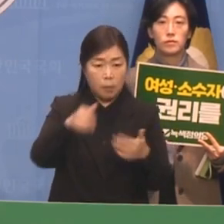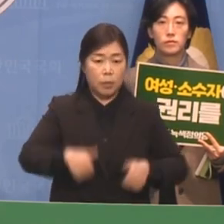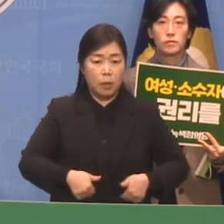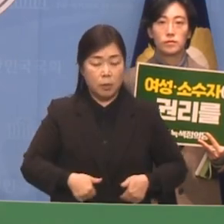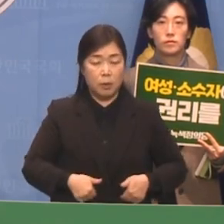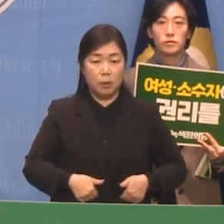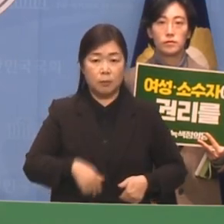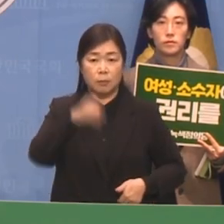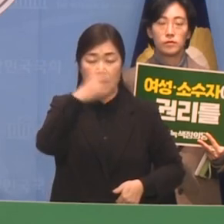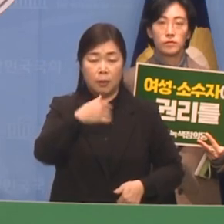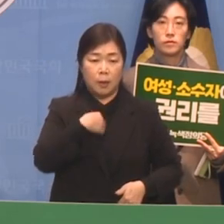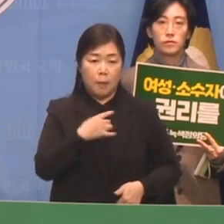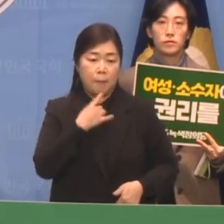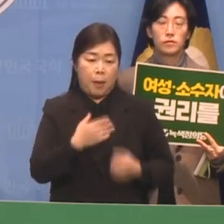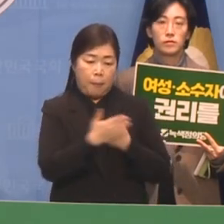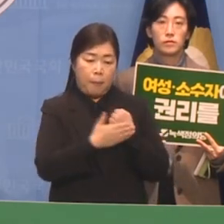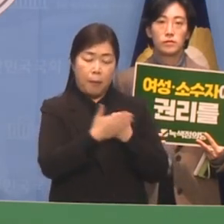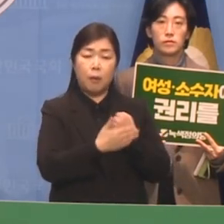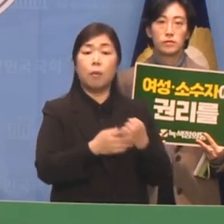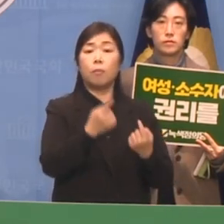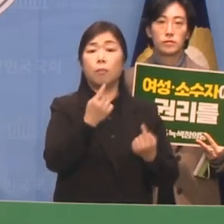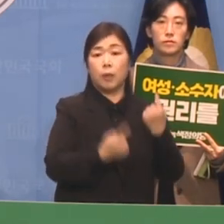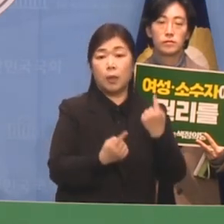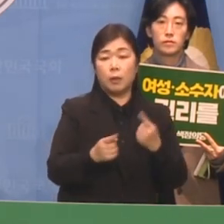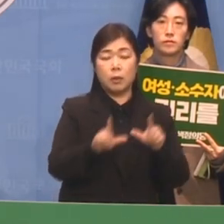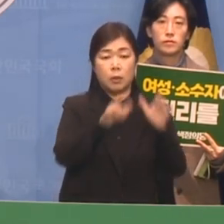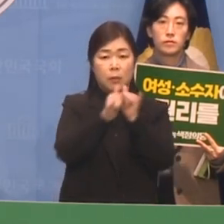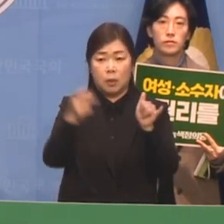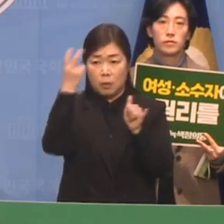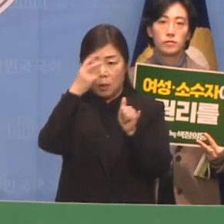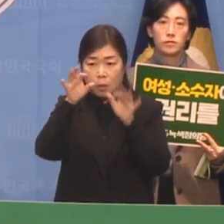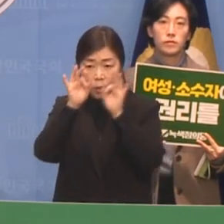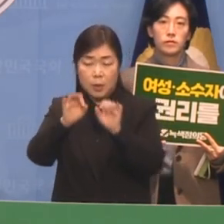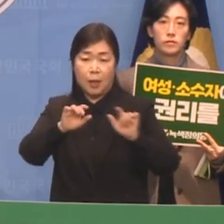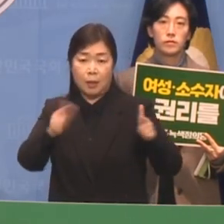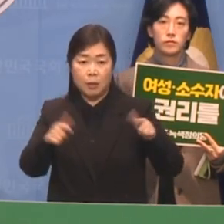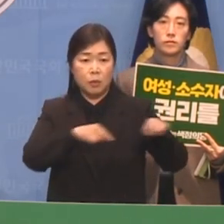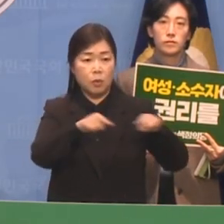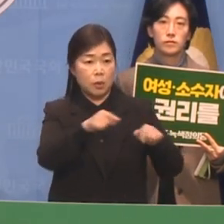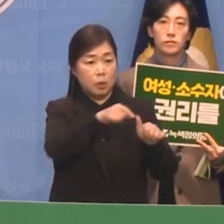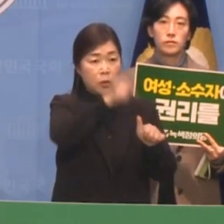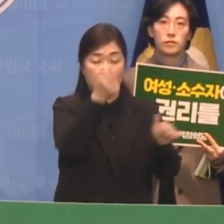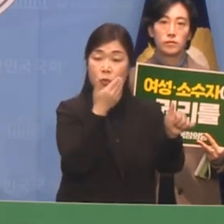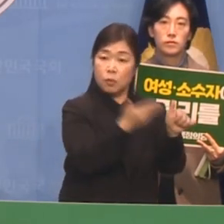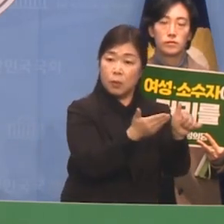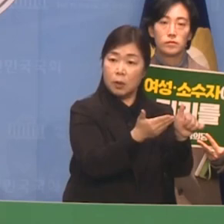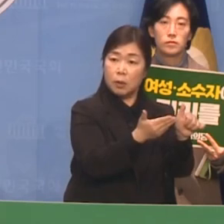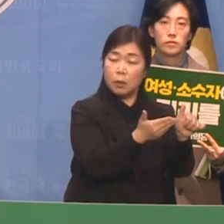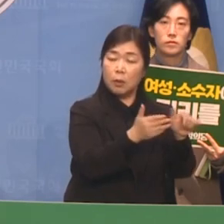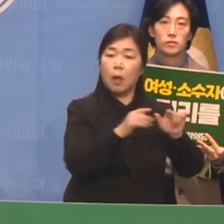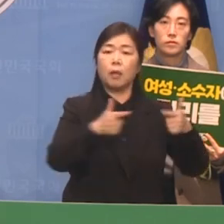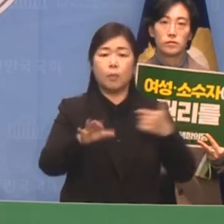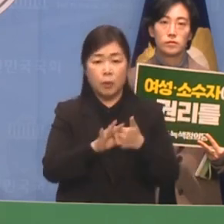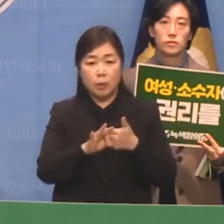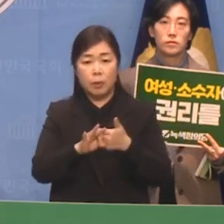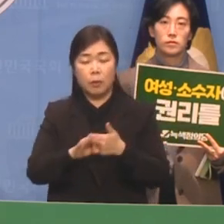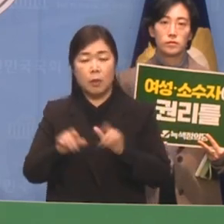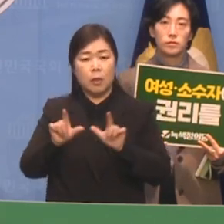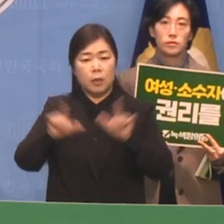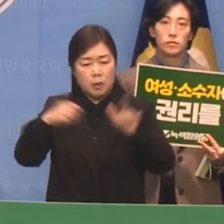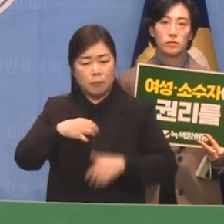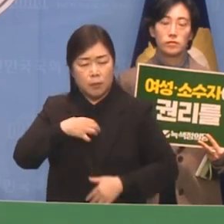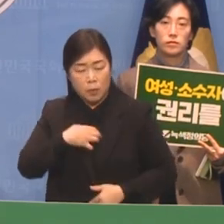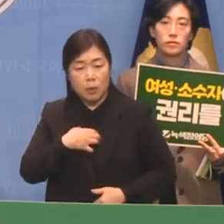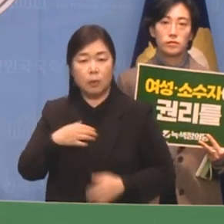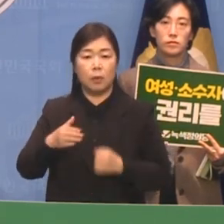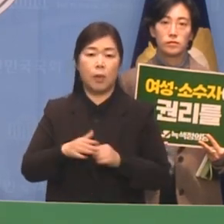그저 자신의 안위만을 지키면서 시민들의 삶을 돌보지 않는 정치를 선택하시겠습니까? 아니면